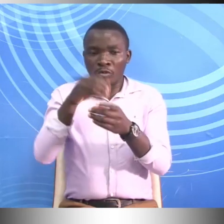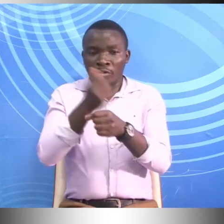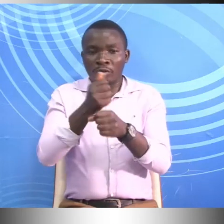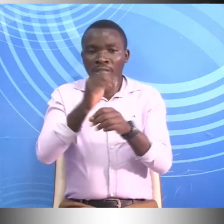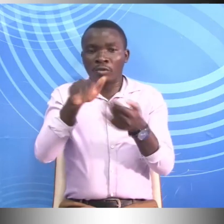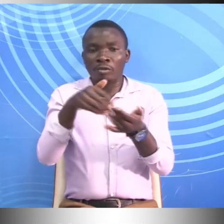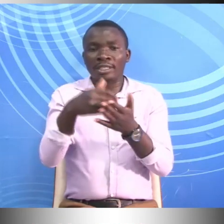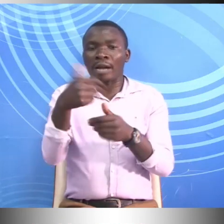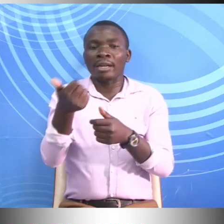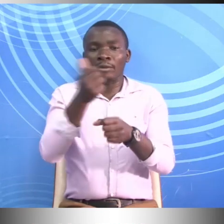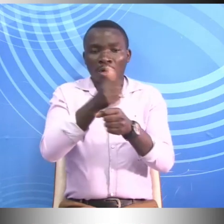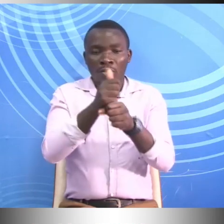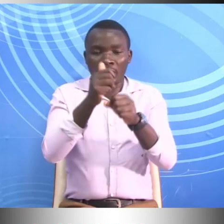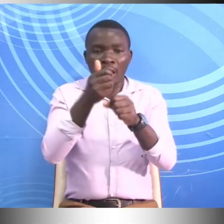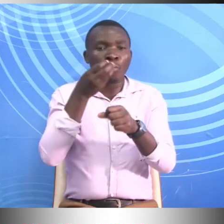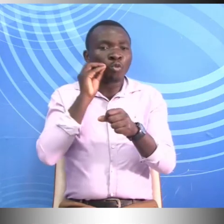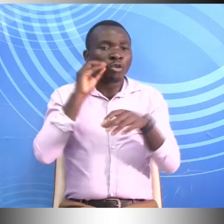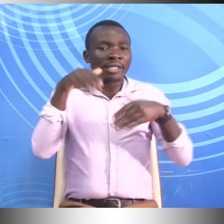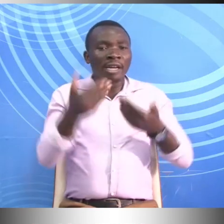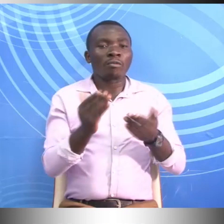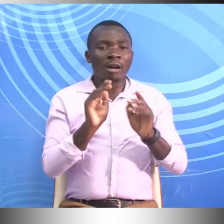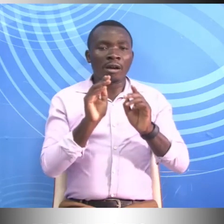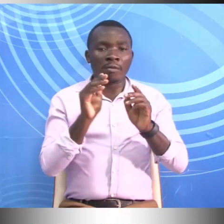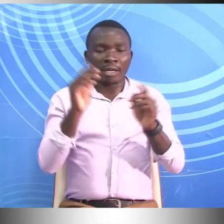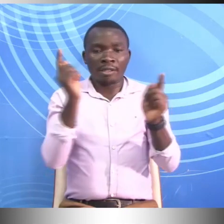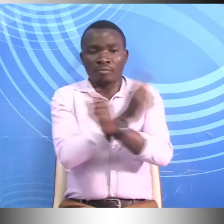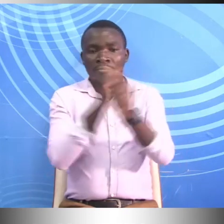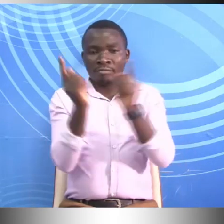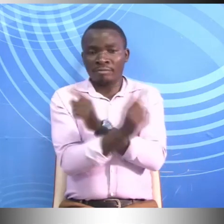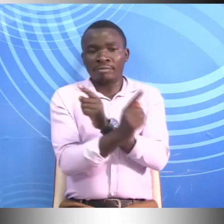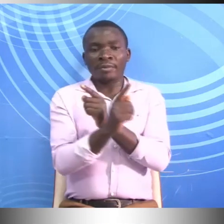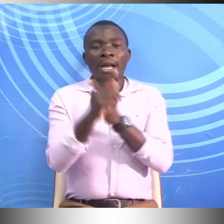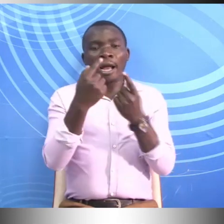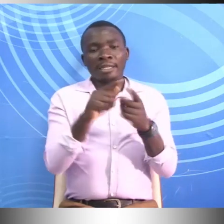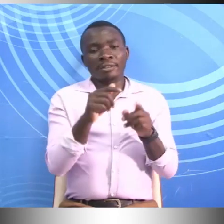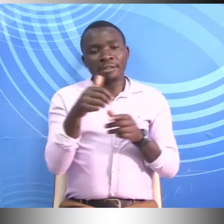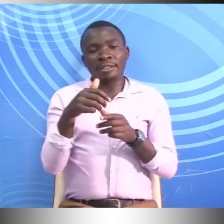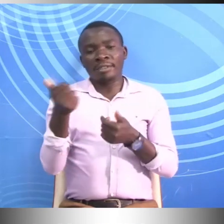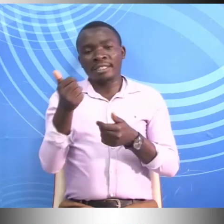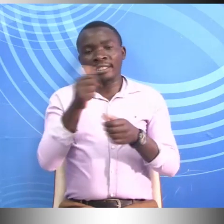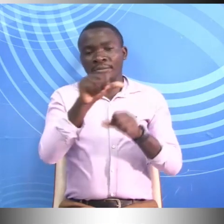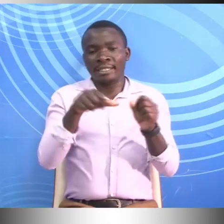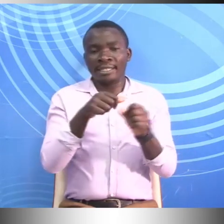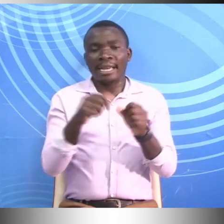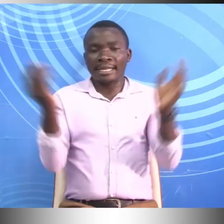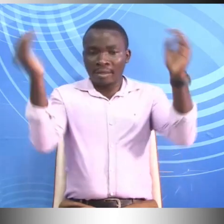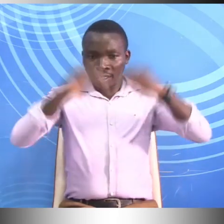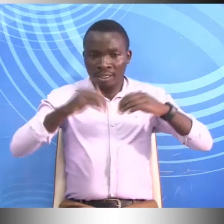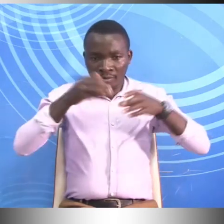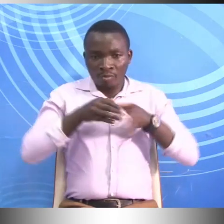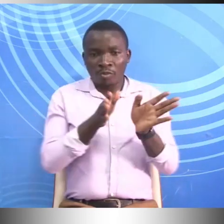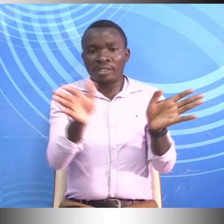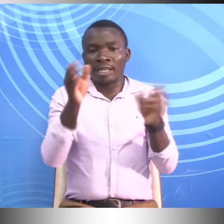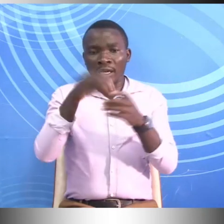abandi bakozi bagakorera mu rugo cyangwa bakagenda basimburana. Naho ku bijyanye n'amateraniro rusange